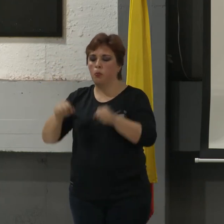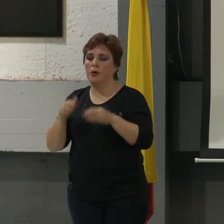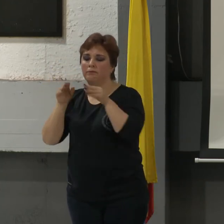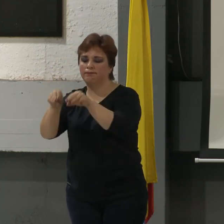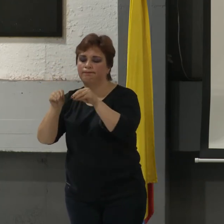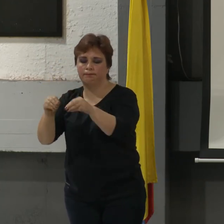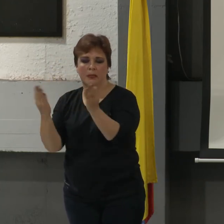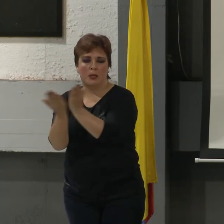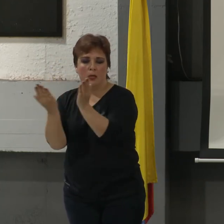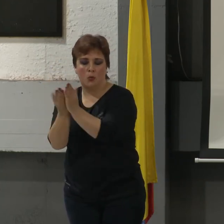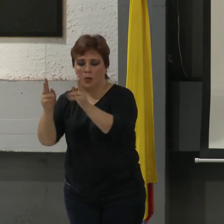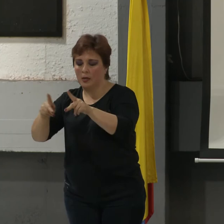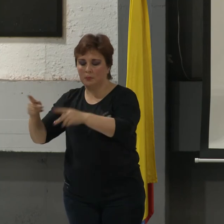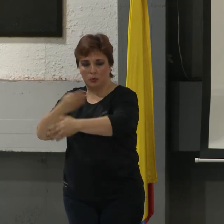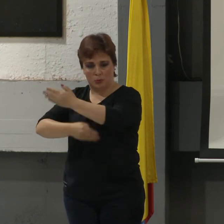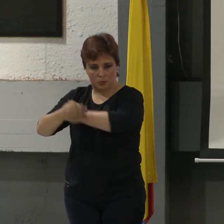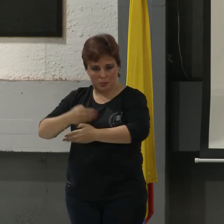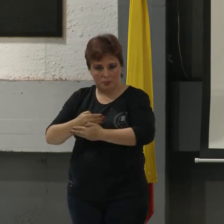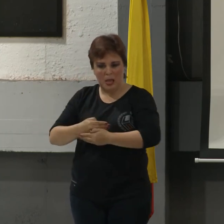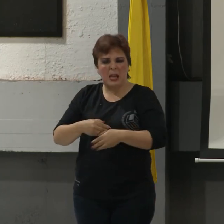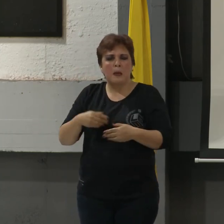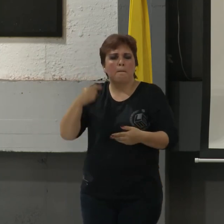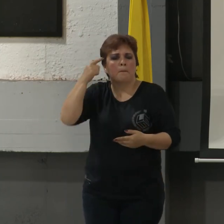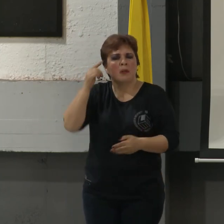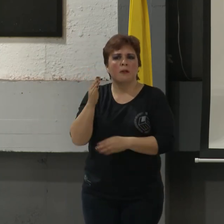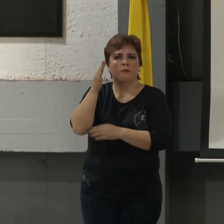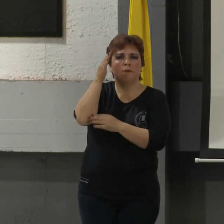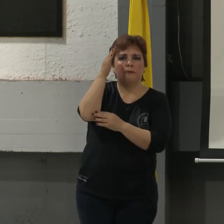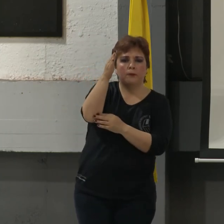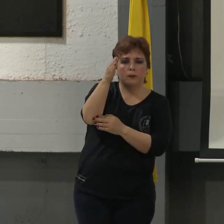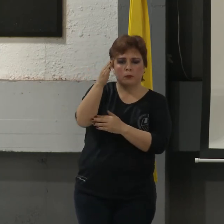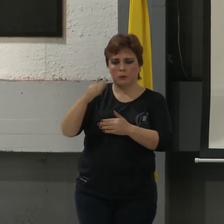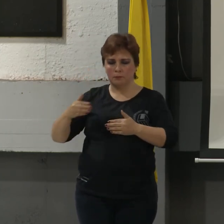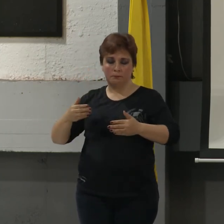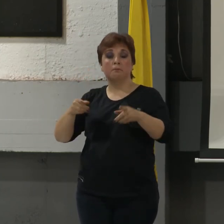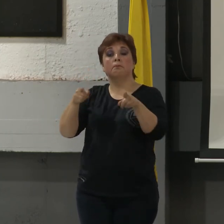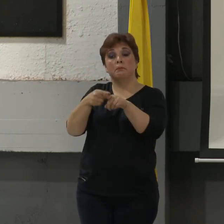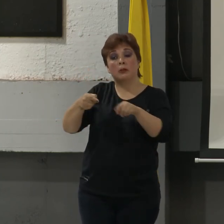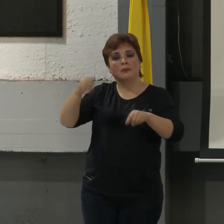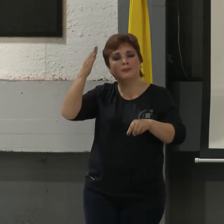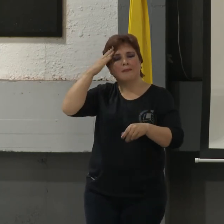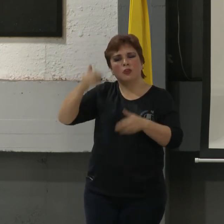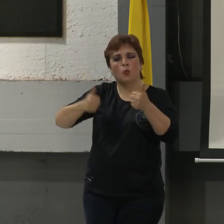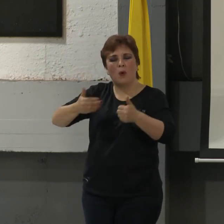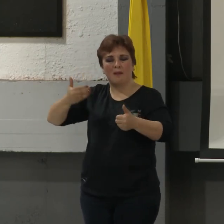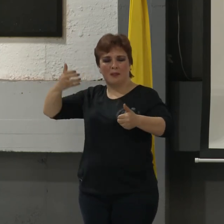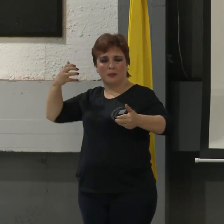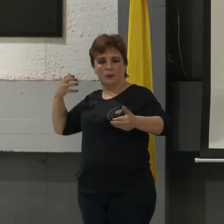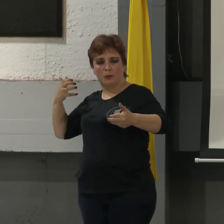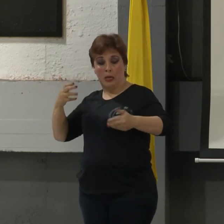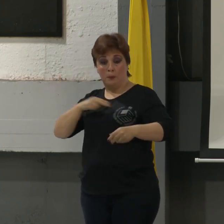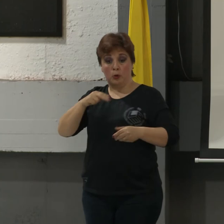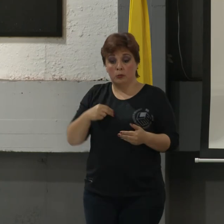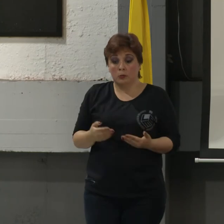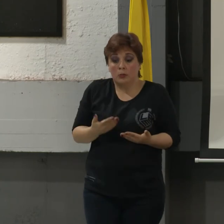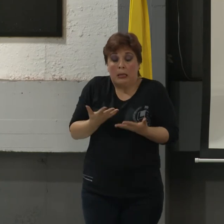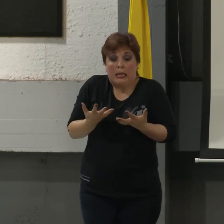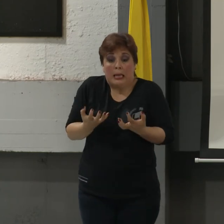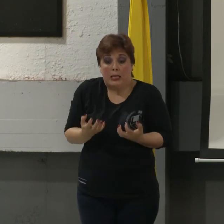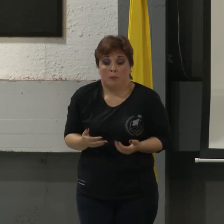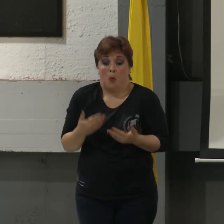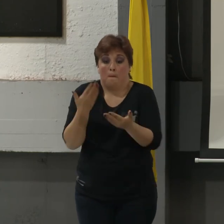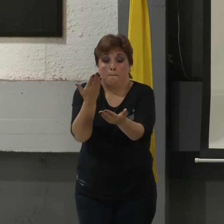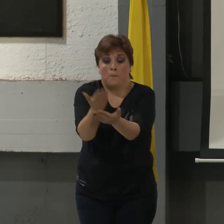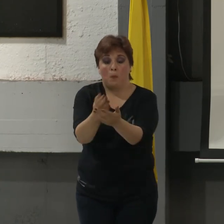calidad educativa de la licenciatura en la educación especial de la universidad pedagógica nacional como un programa que se ha propuesto entregar a la sociedad